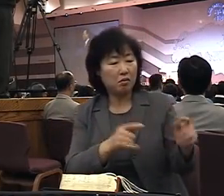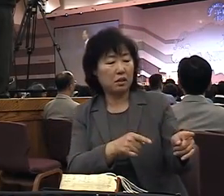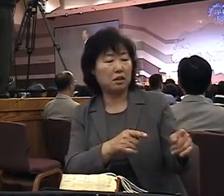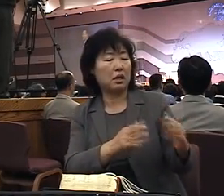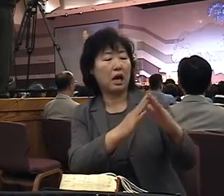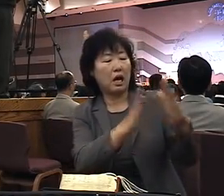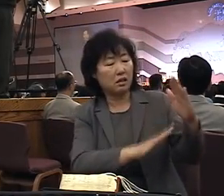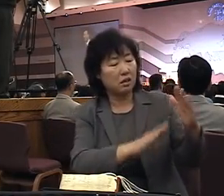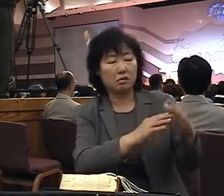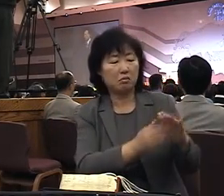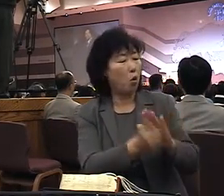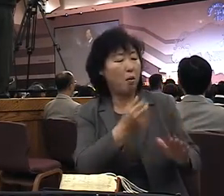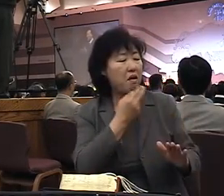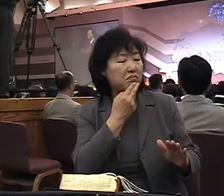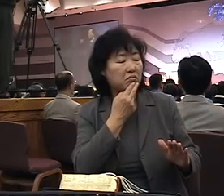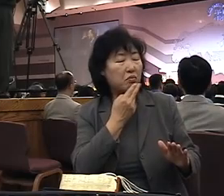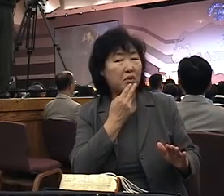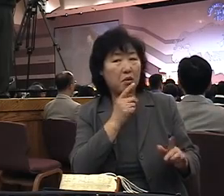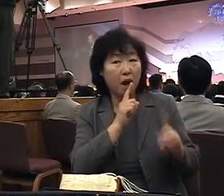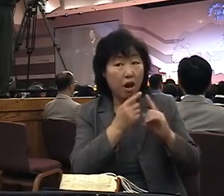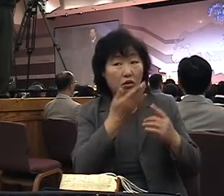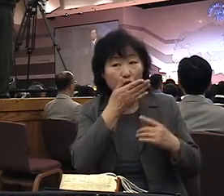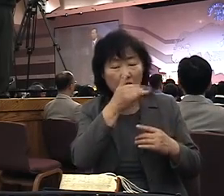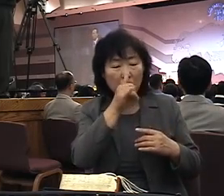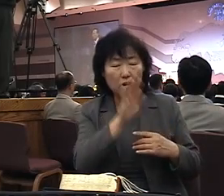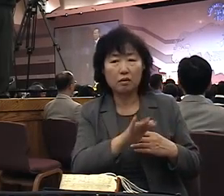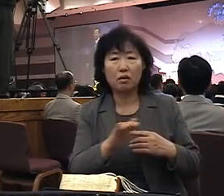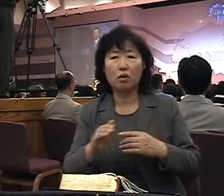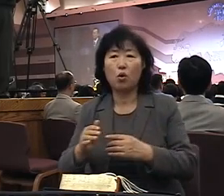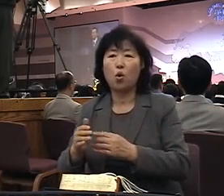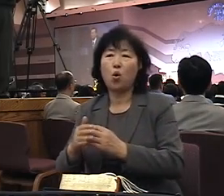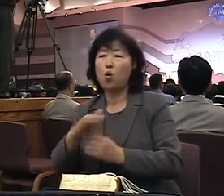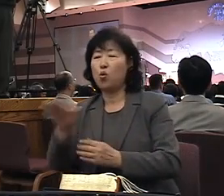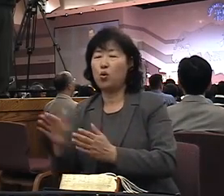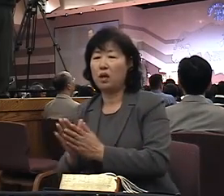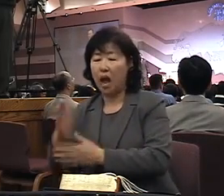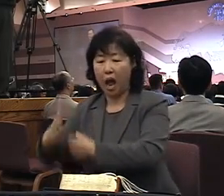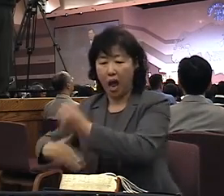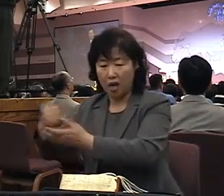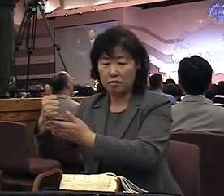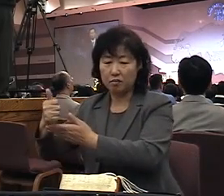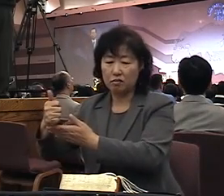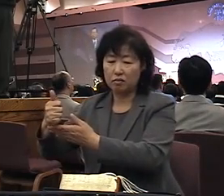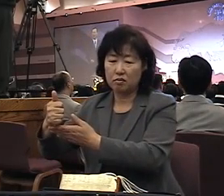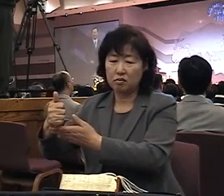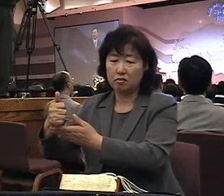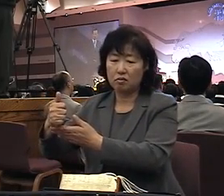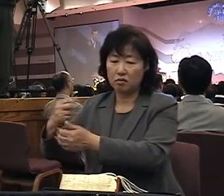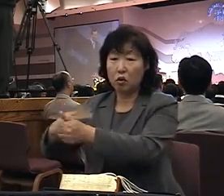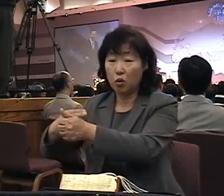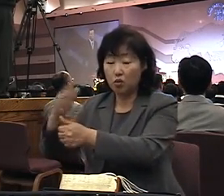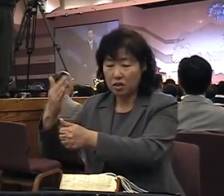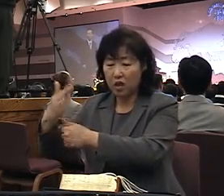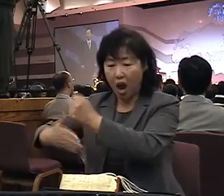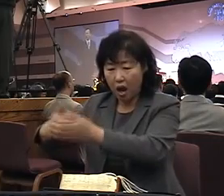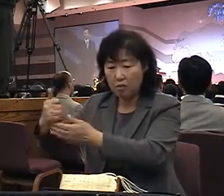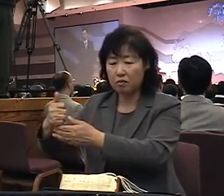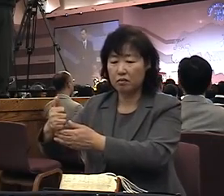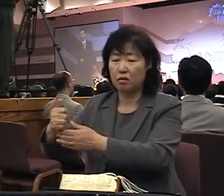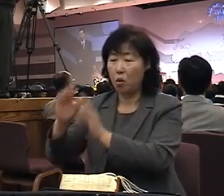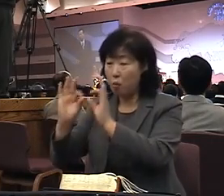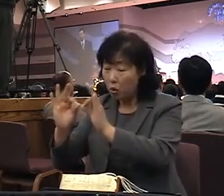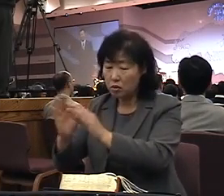소망이 없다고 말할 수 있지만 우리의 원더풀 카운슬러 되시는 주님께서 말씀하십니다. 하나님께서 보실 때에 돌이킬 수